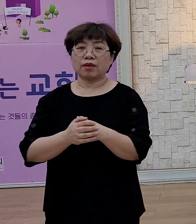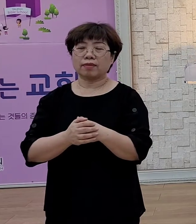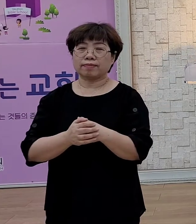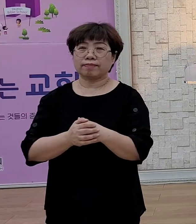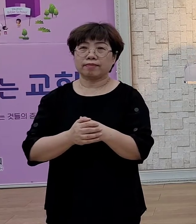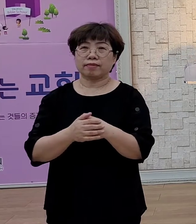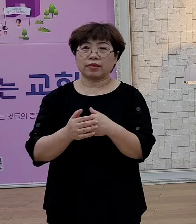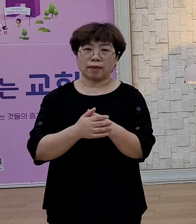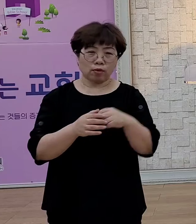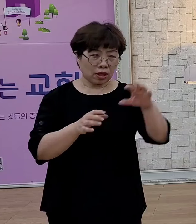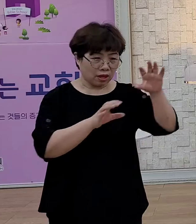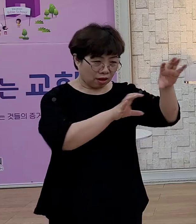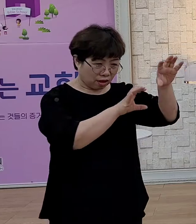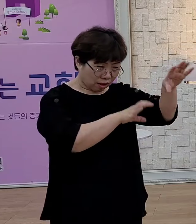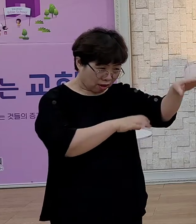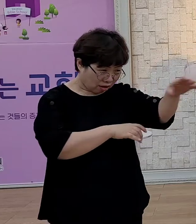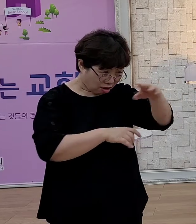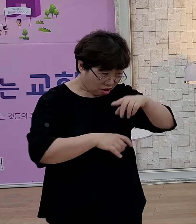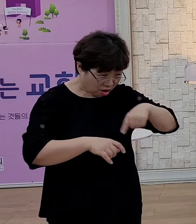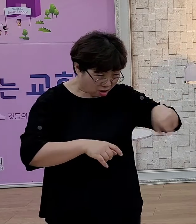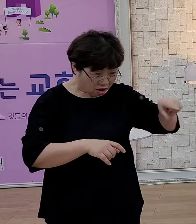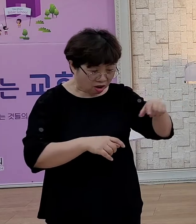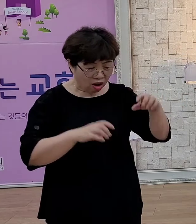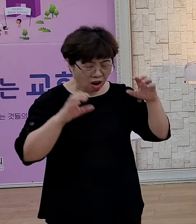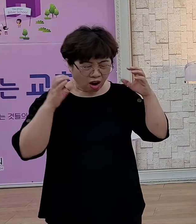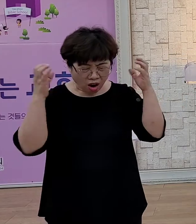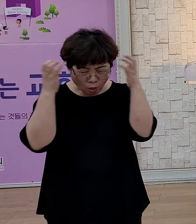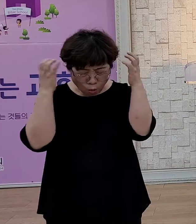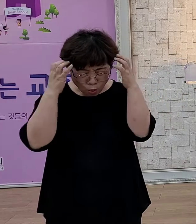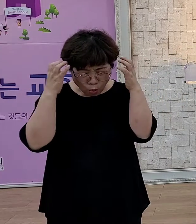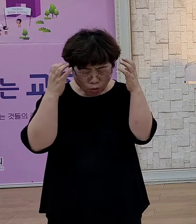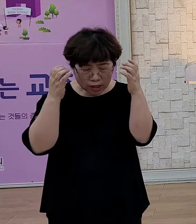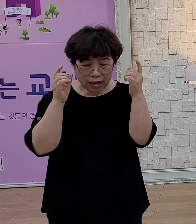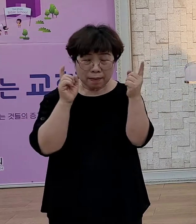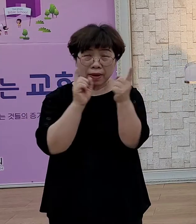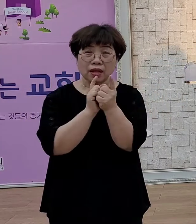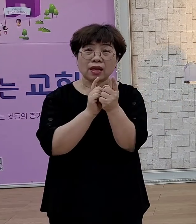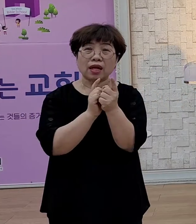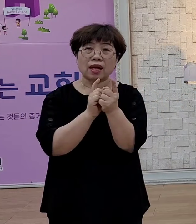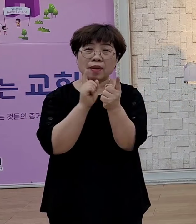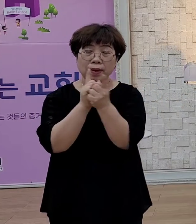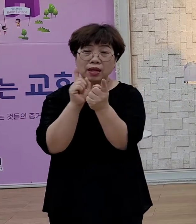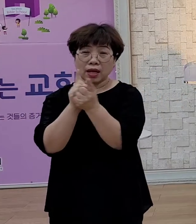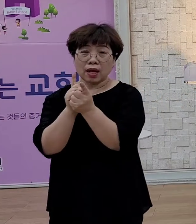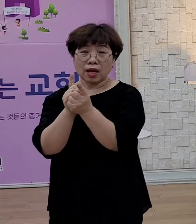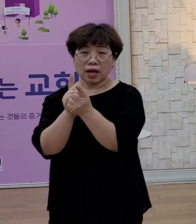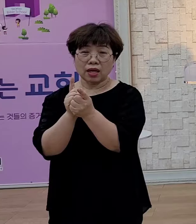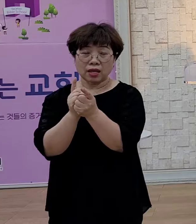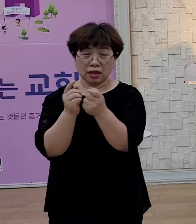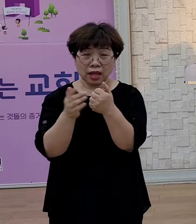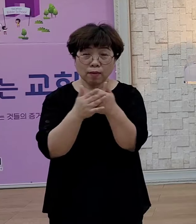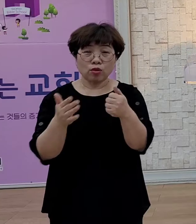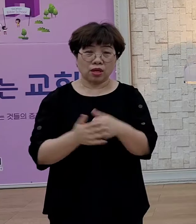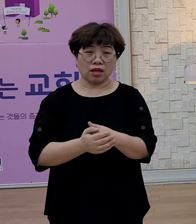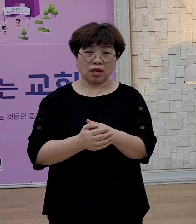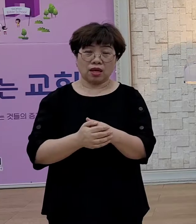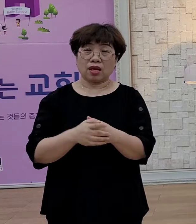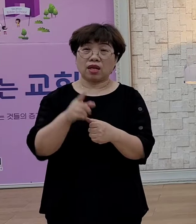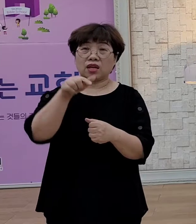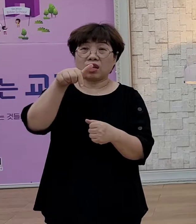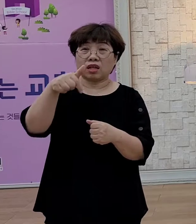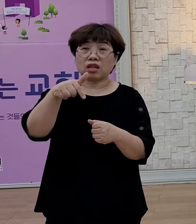발생하는 모든 고난과 어려움들이 있잖아요. 이런 어려움들을 이제 그러므로 라는